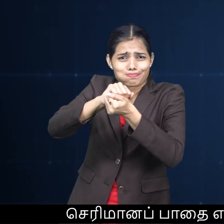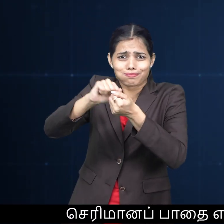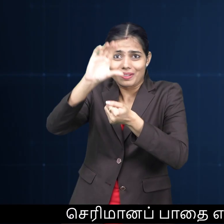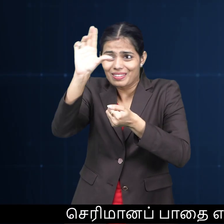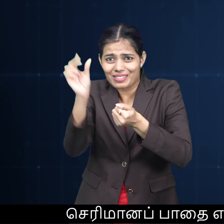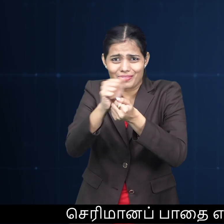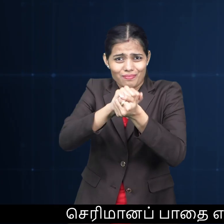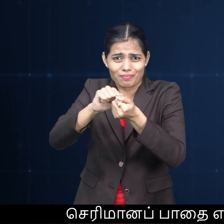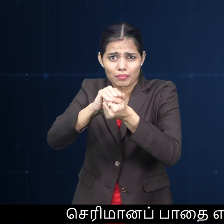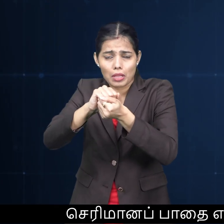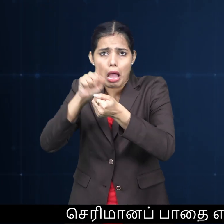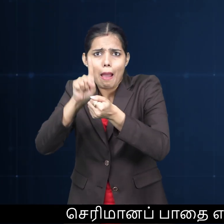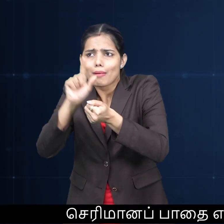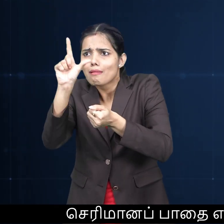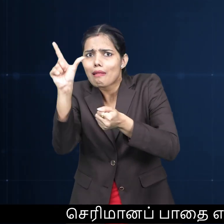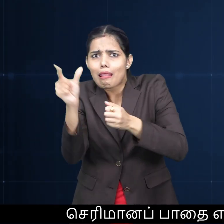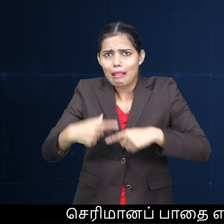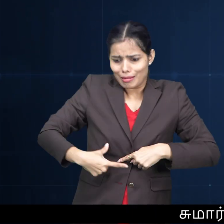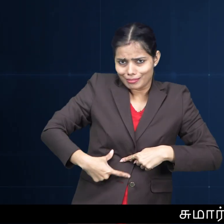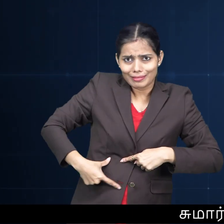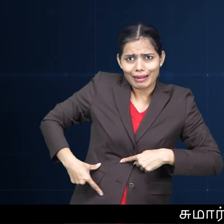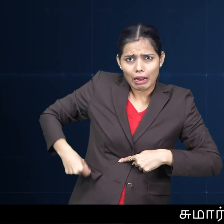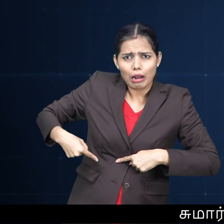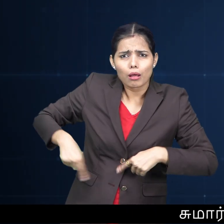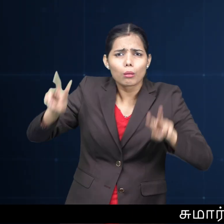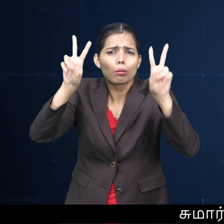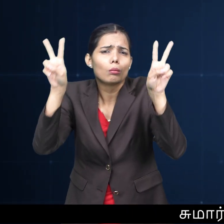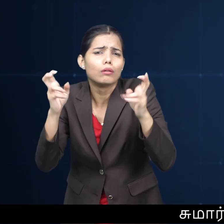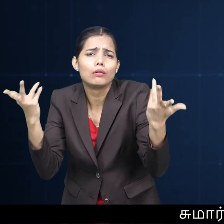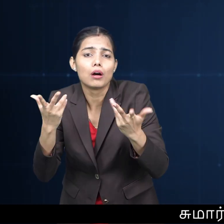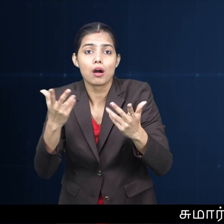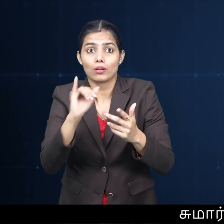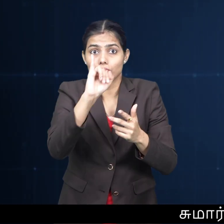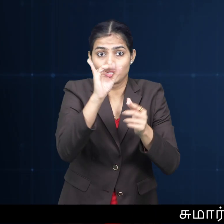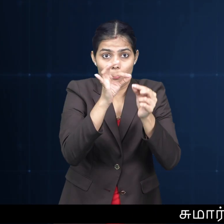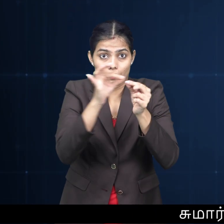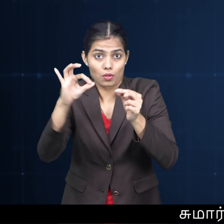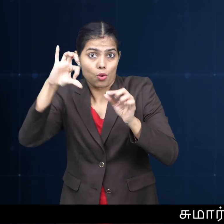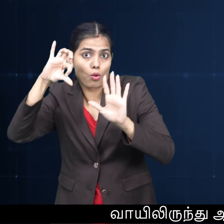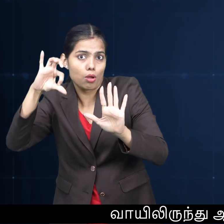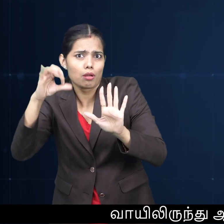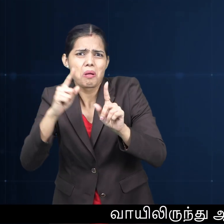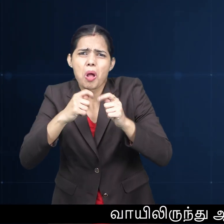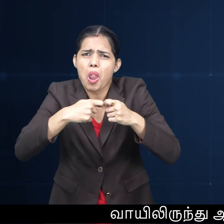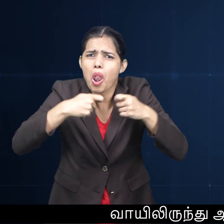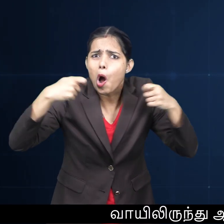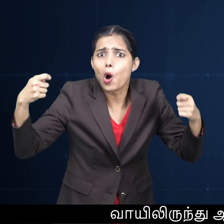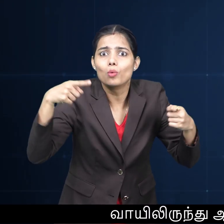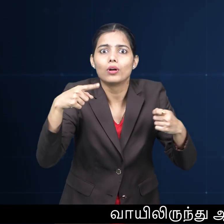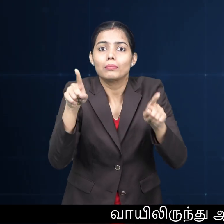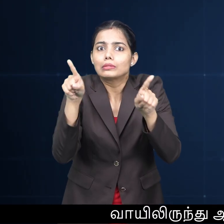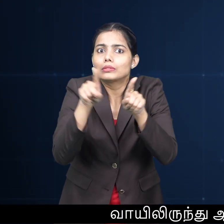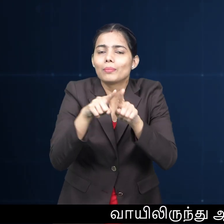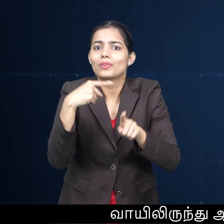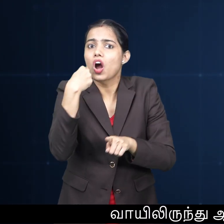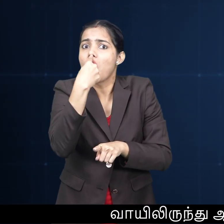செரிமான பாதை என்பது வயிற்றிலிருந்து ஆசனவாய் வரை செல்லும் சுமார் 6 முதல் 9 மீட்டர்